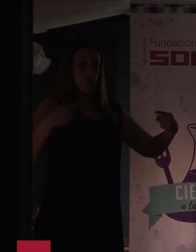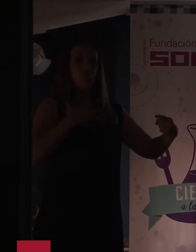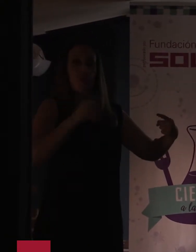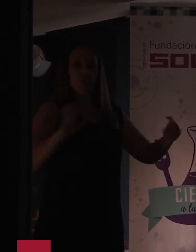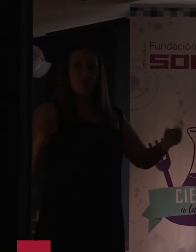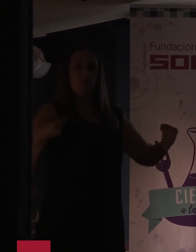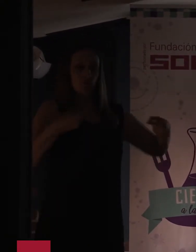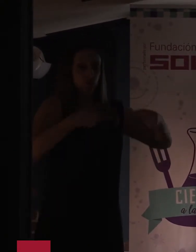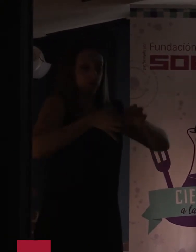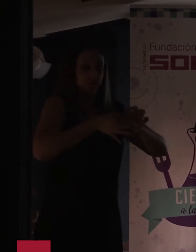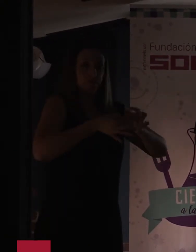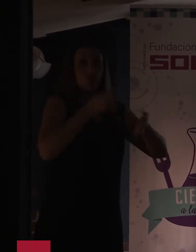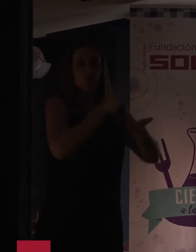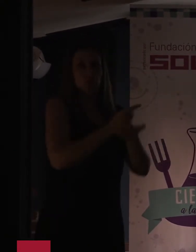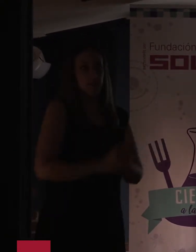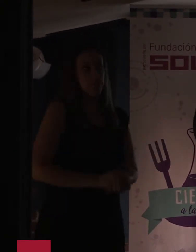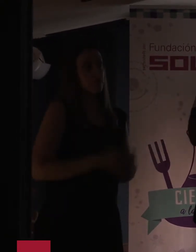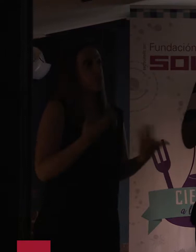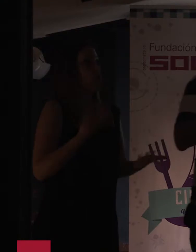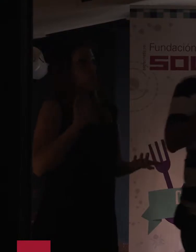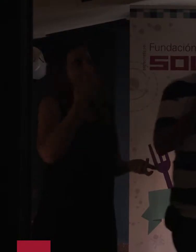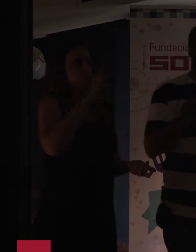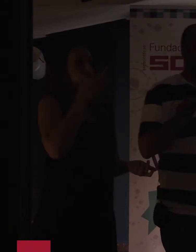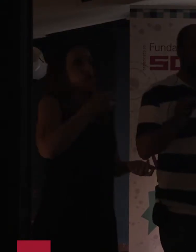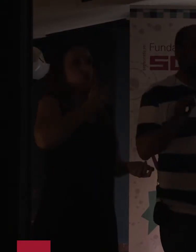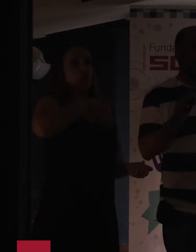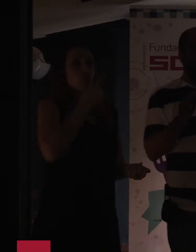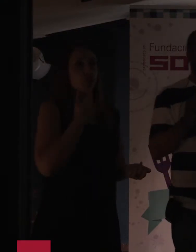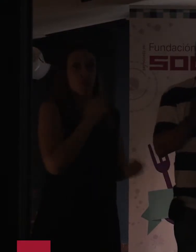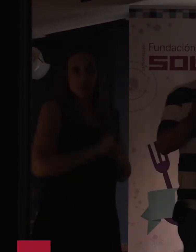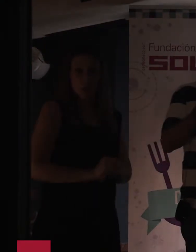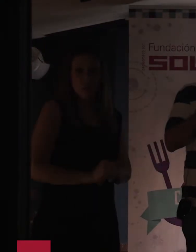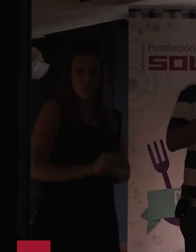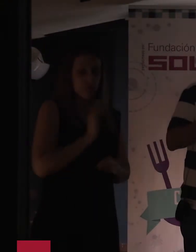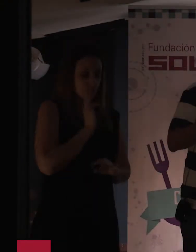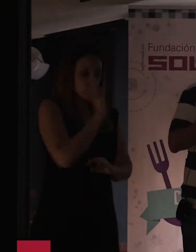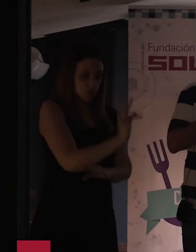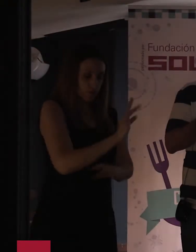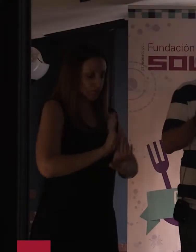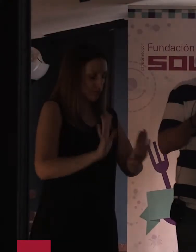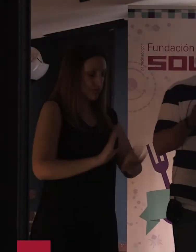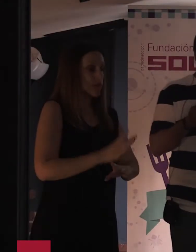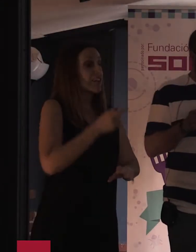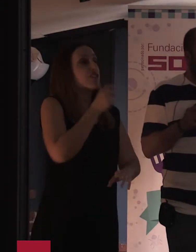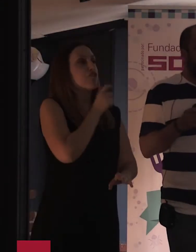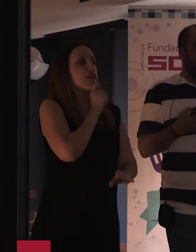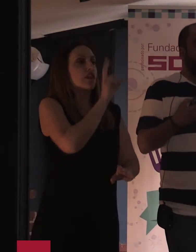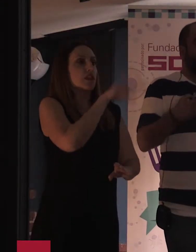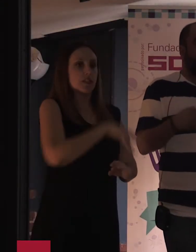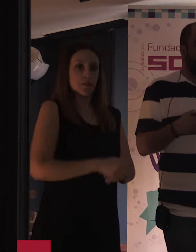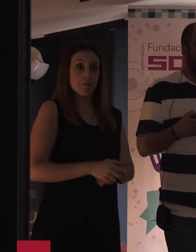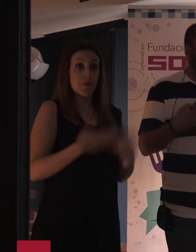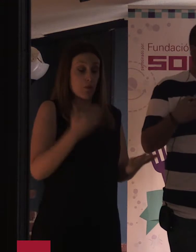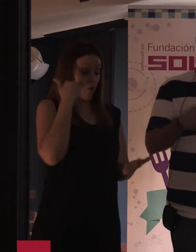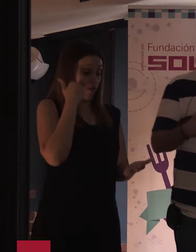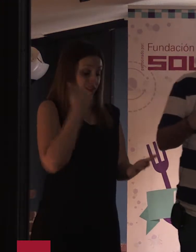reconectar de esta manera. Y eso es lo único a lo que nos hemos comprometido, que es complicado, pero que a fecha